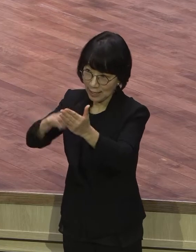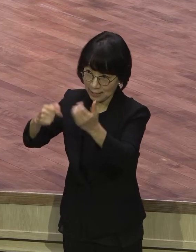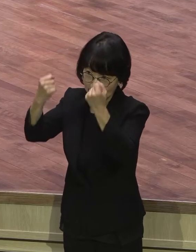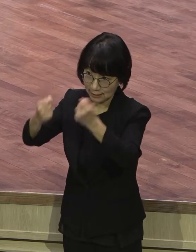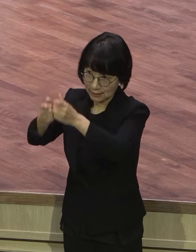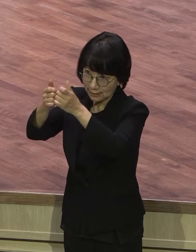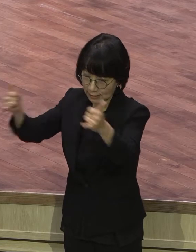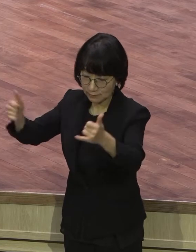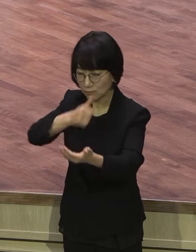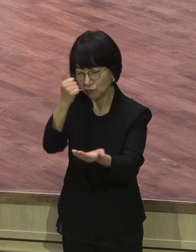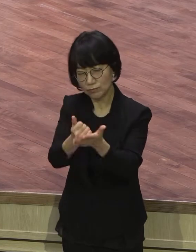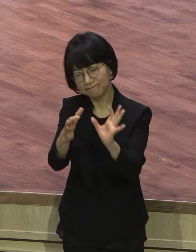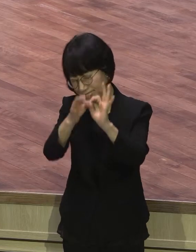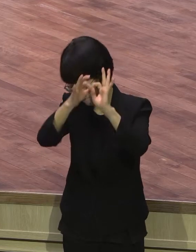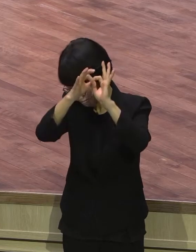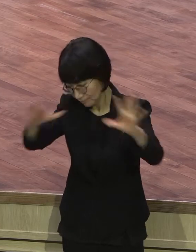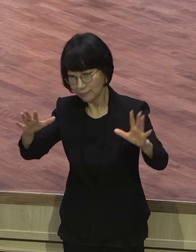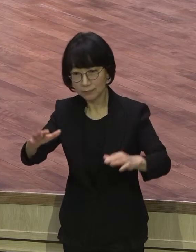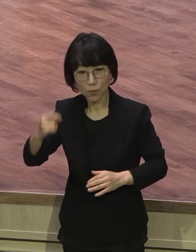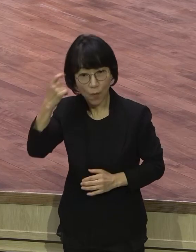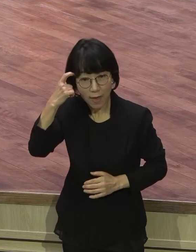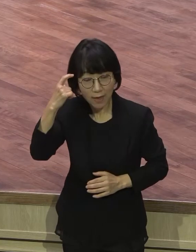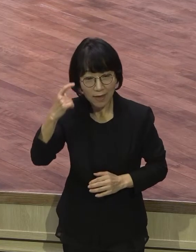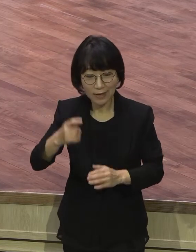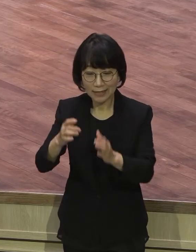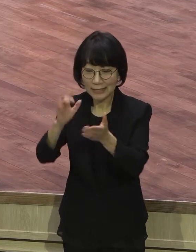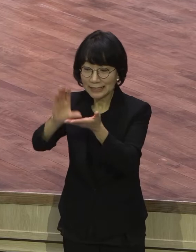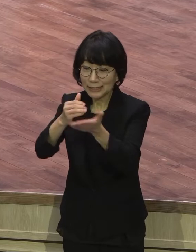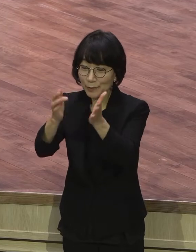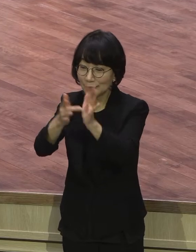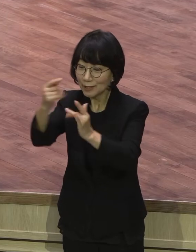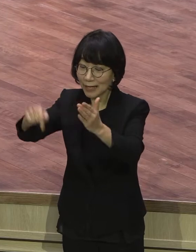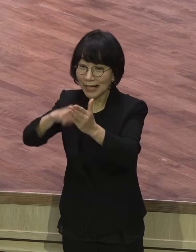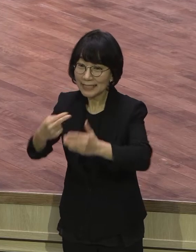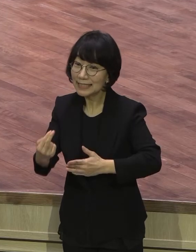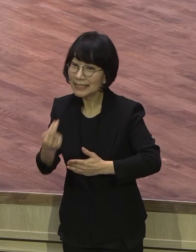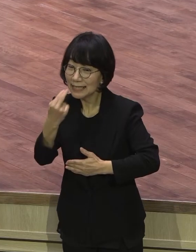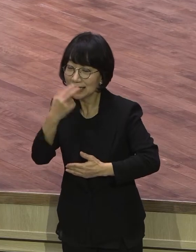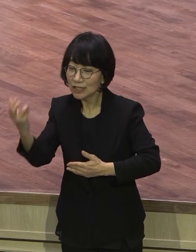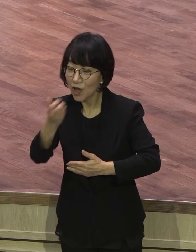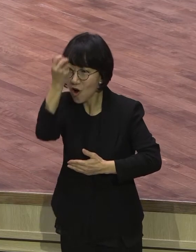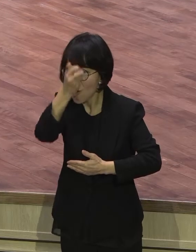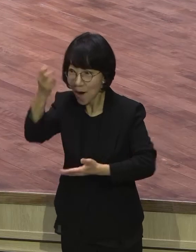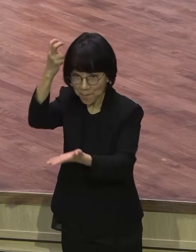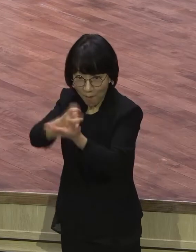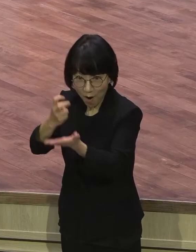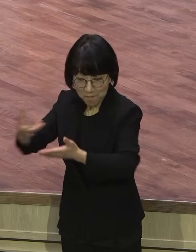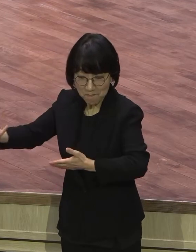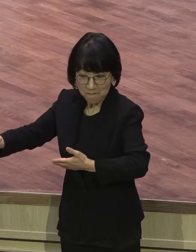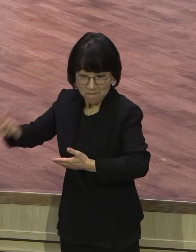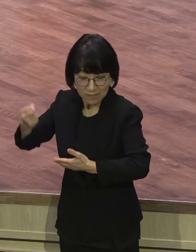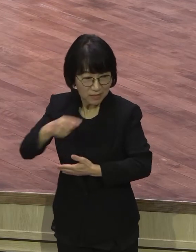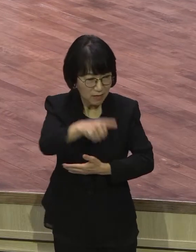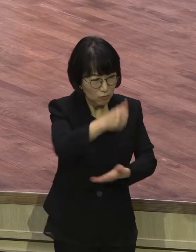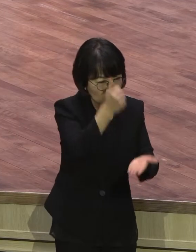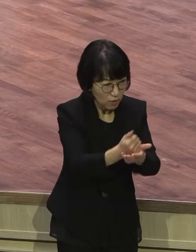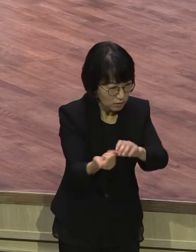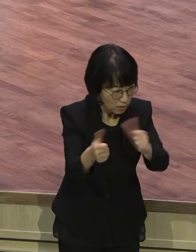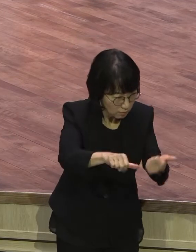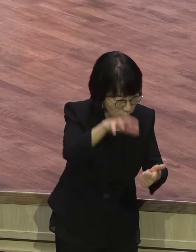결코 정죄함이 없나니 이는 그리스도 예수 안에 있는 생명의 승리의 법이 죄와 사망의 법에서 너를 해방하였습니다.